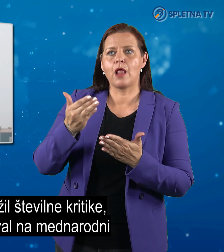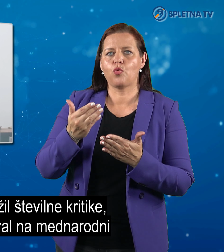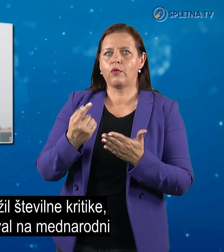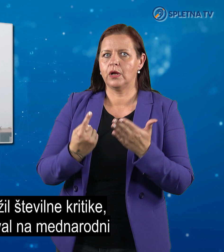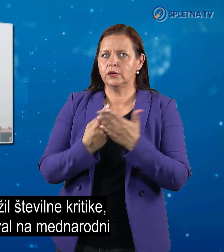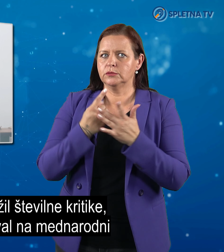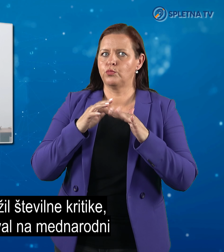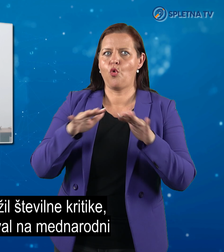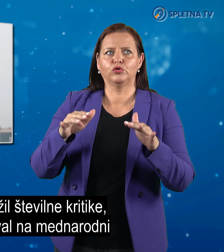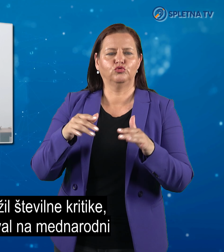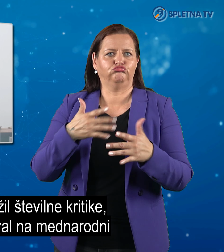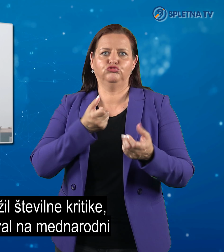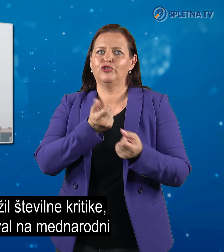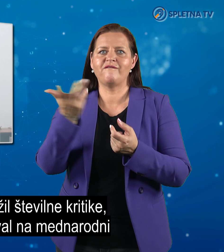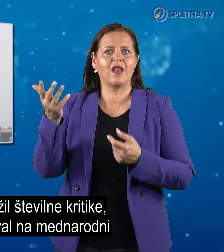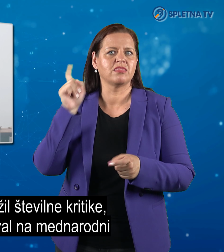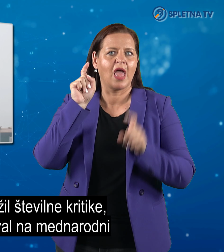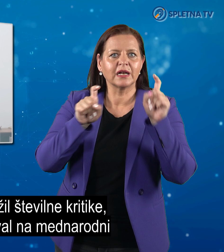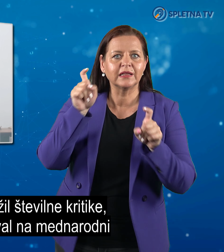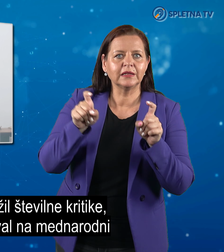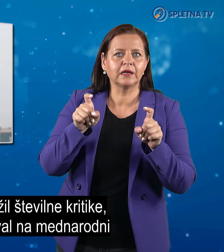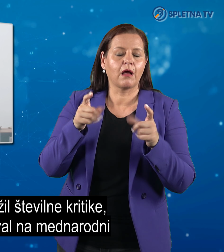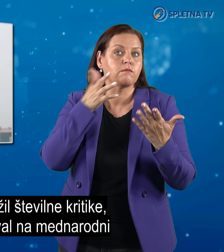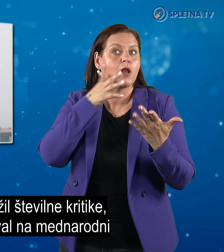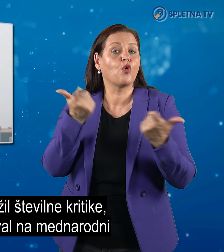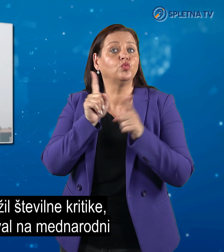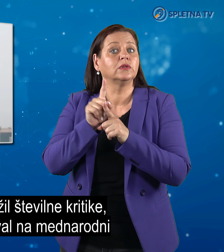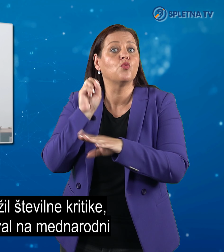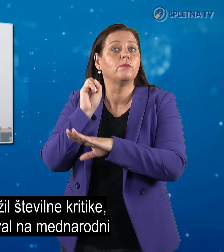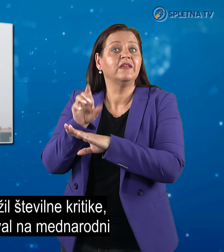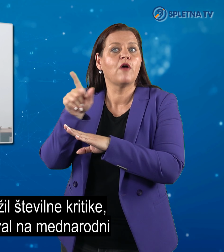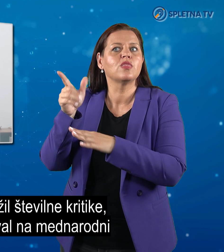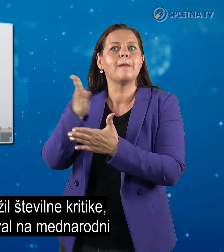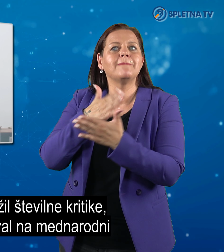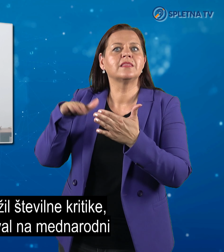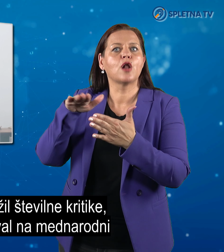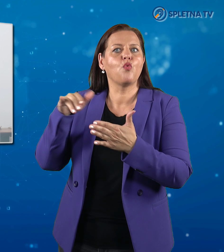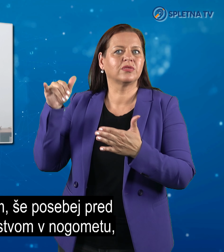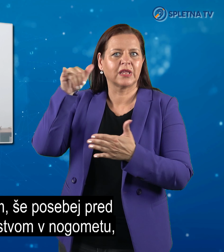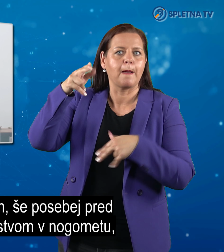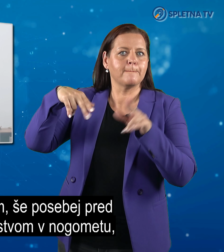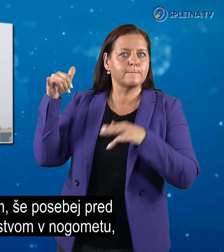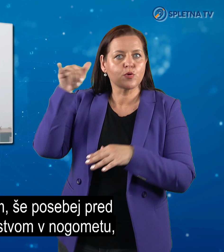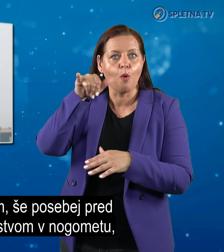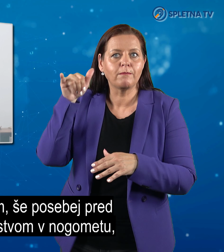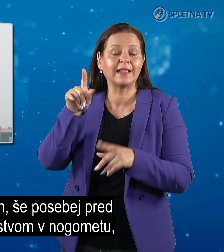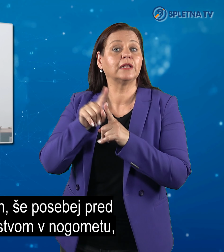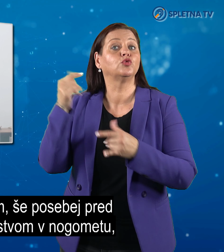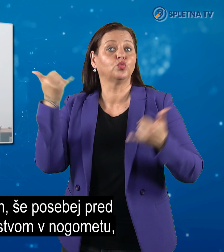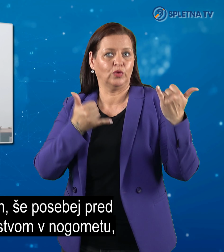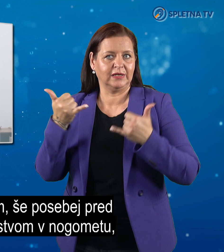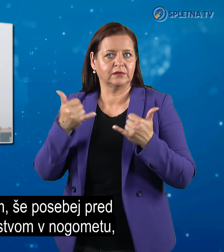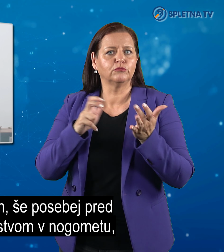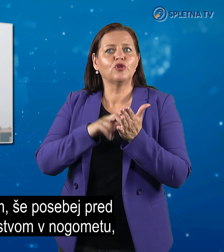Predlog je sprožil številne kritike, saj bi lahko vplival na mednarodni promet in turizem, še posebej pred svetovnim prvenstvom